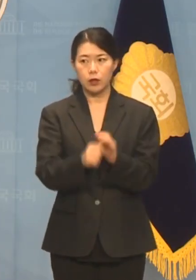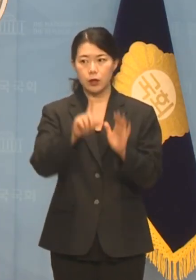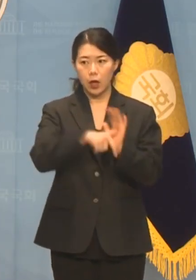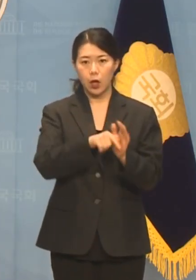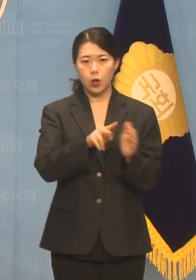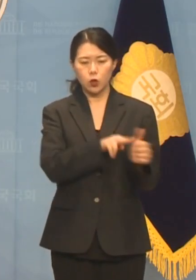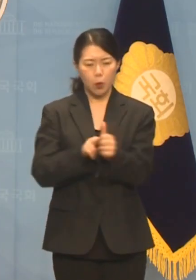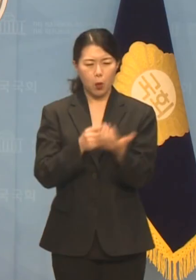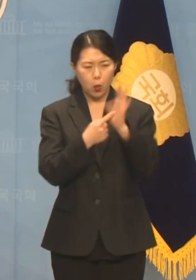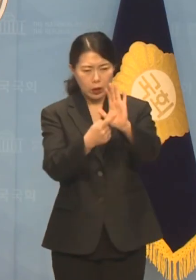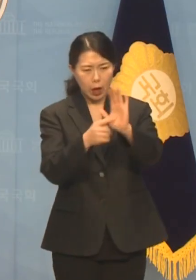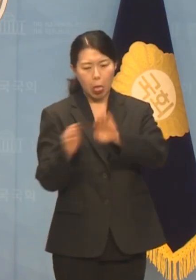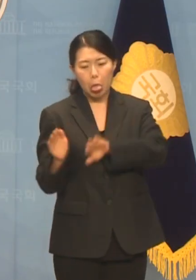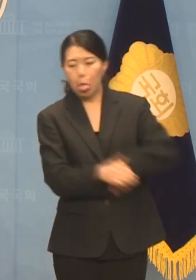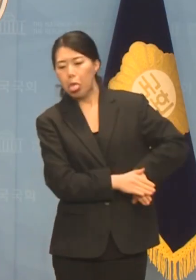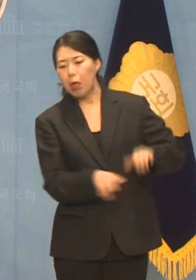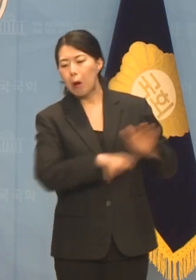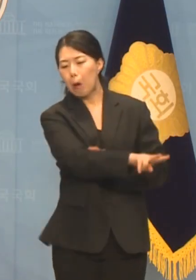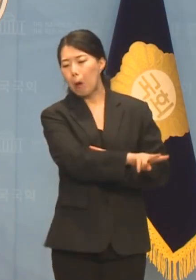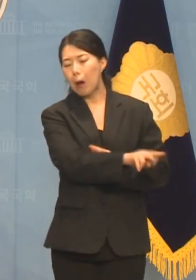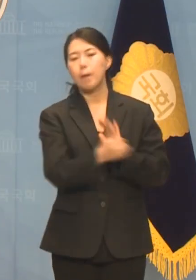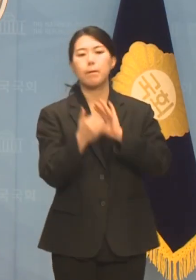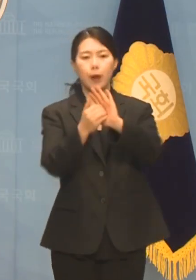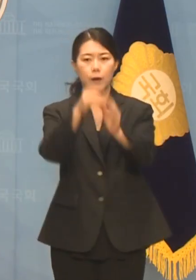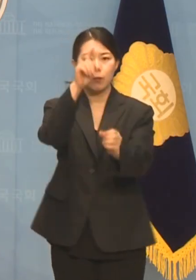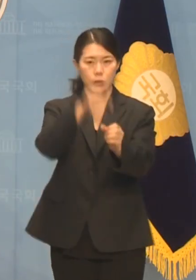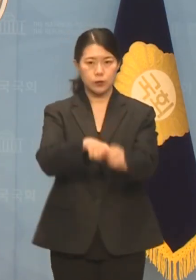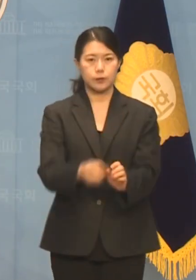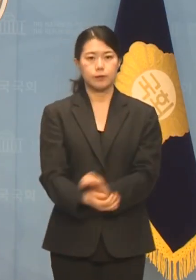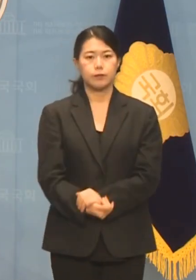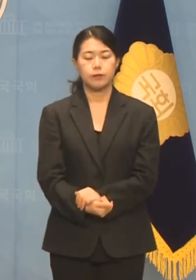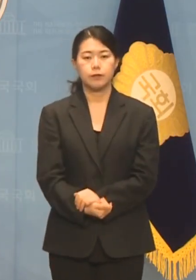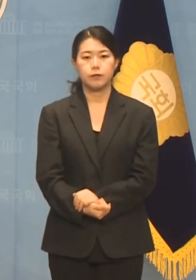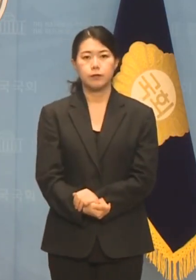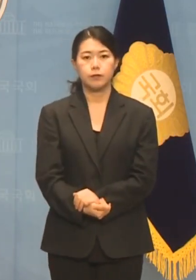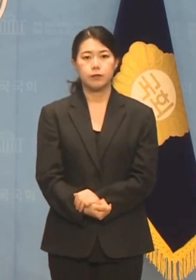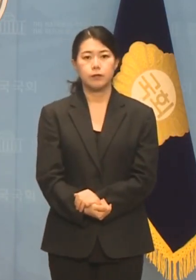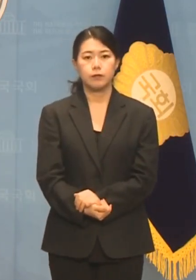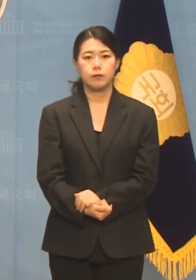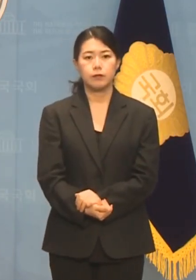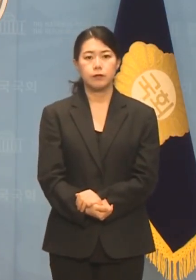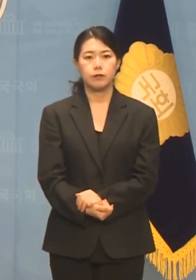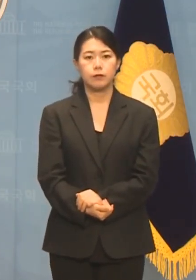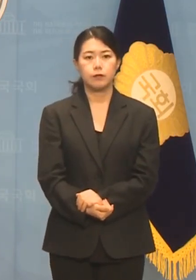정보공개를 회피하는 수단으로 사용되는 것을 막고자 함입니다.